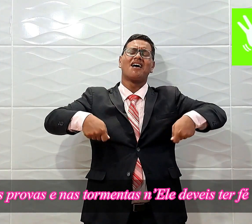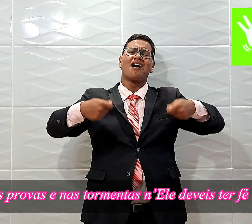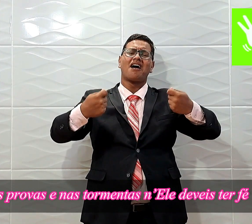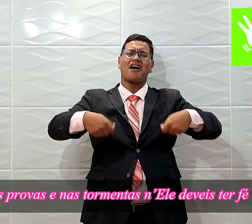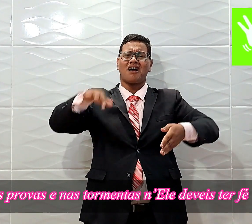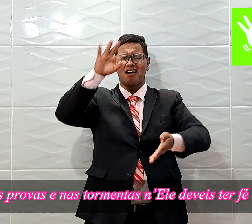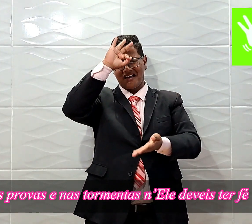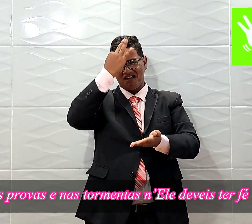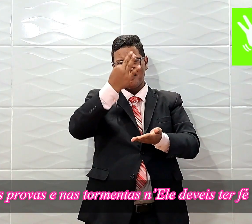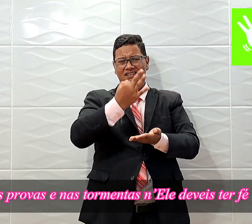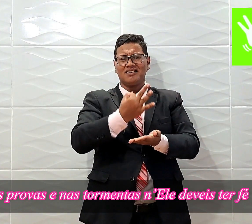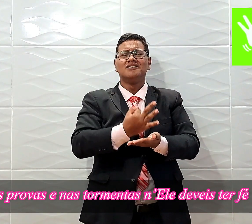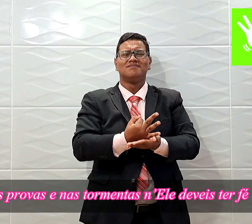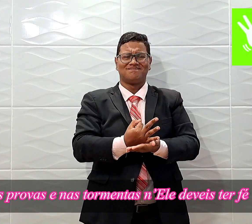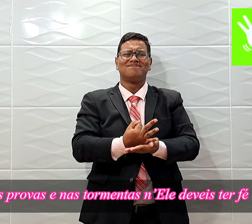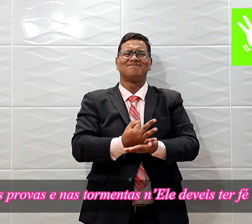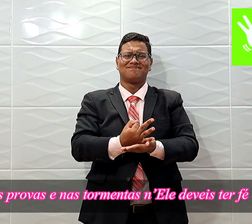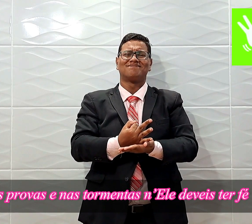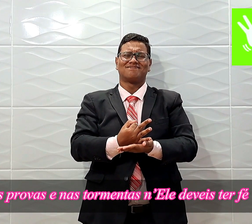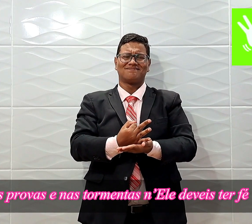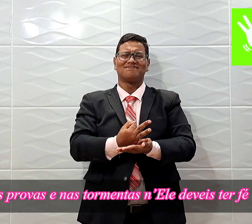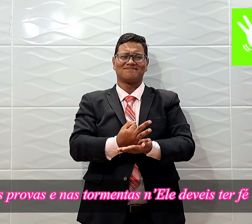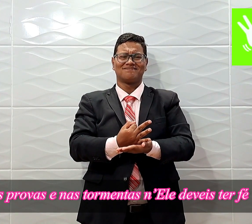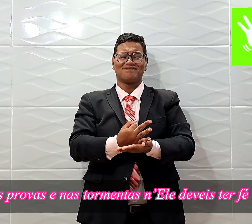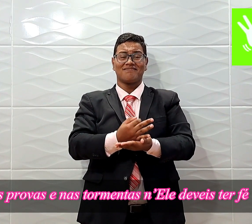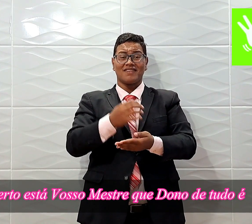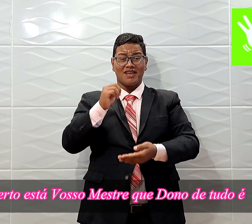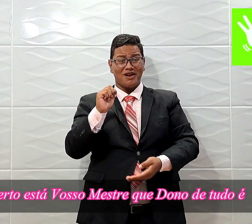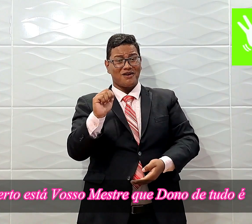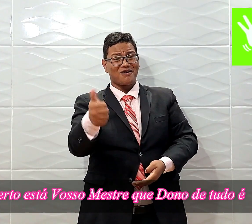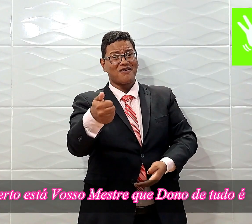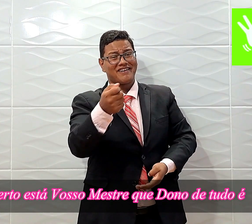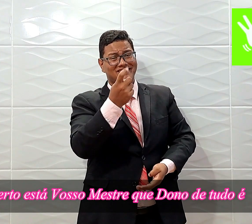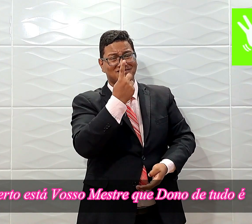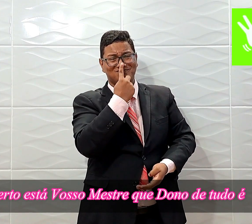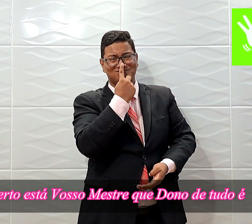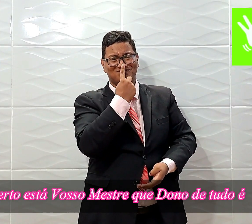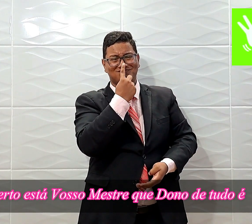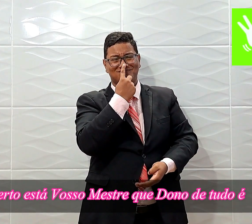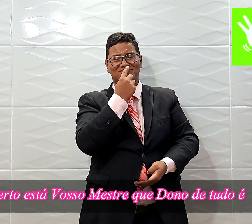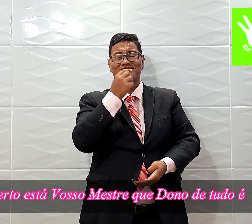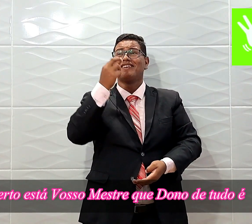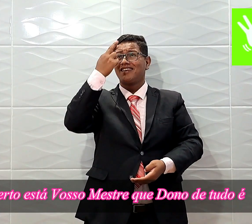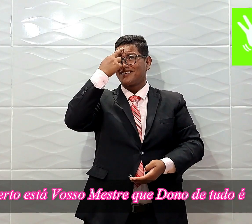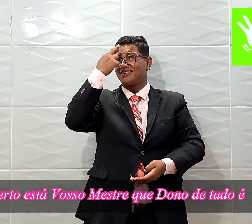deveis ter fé Perto está vosso